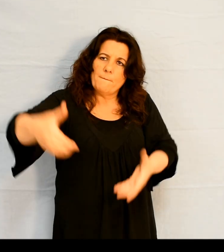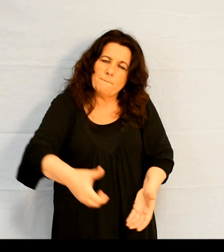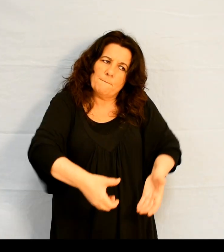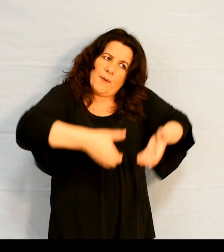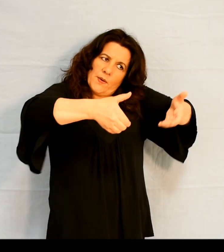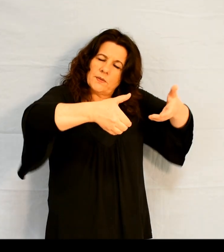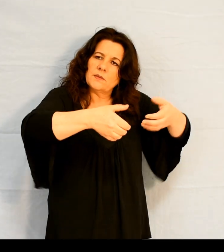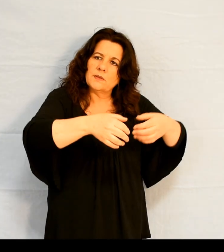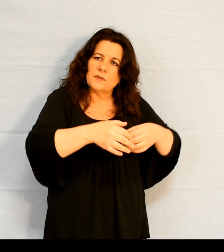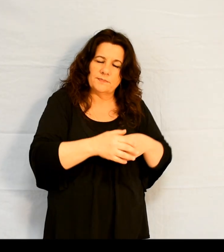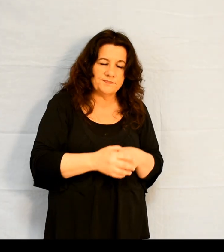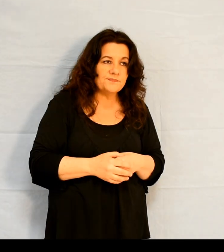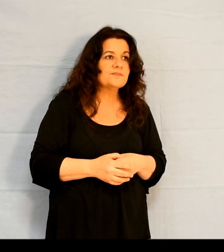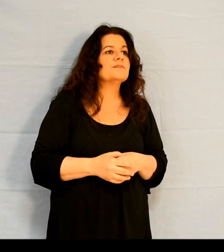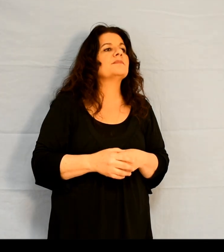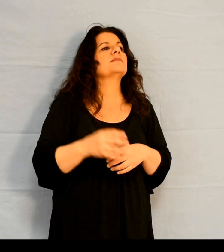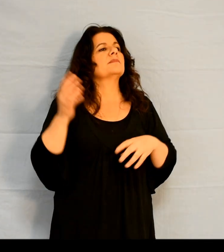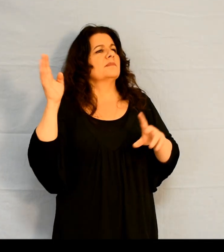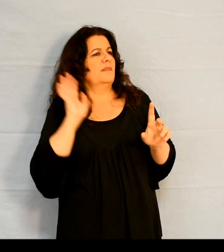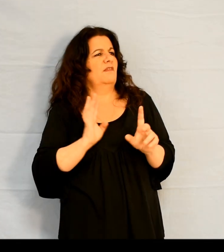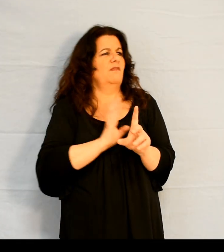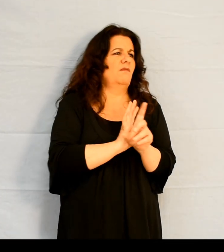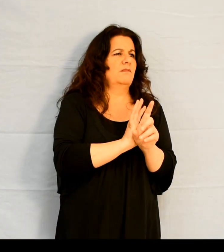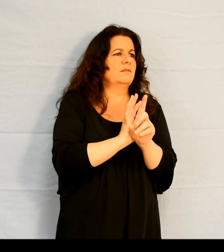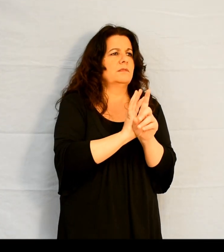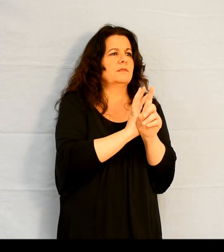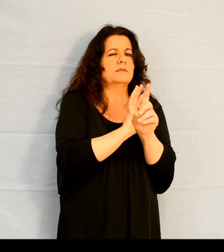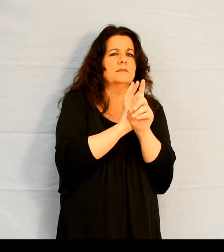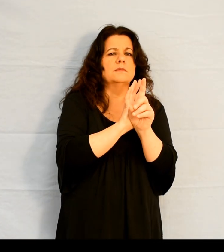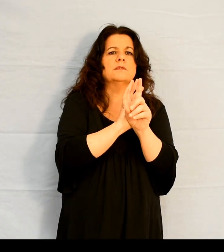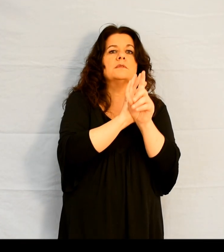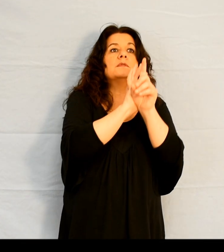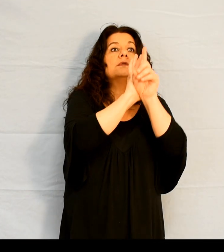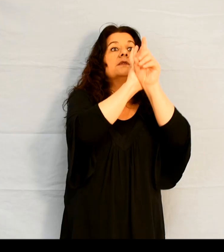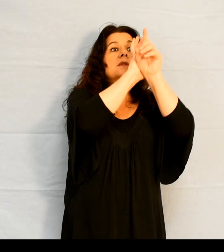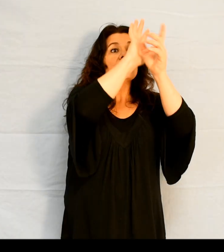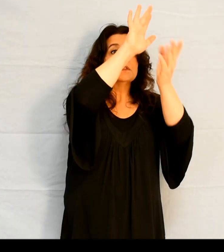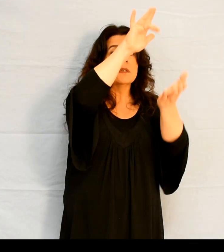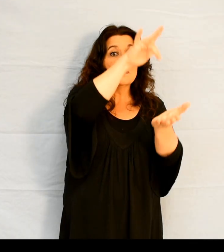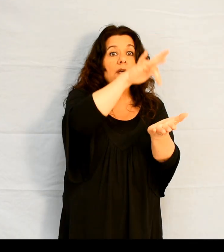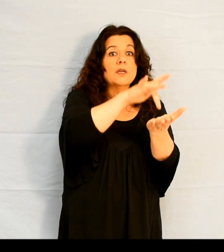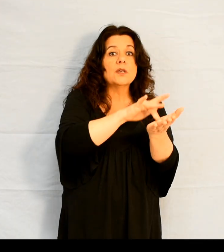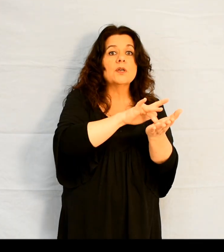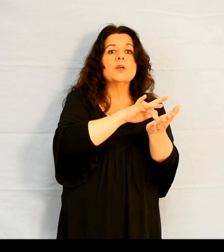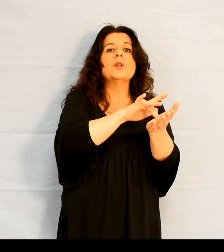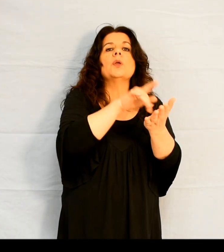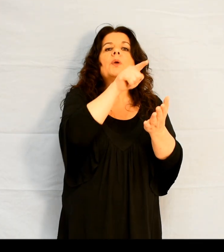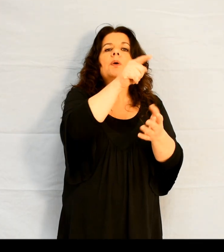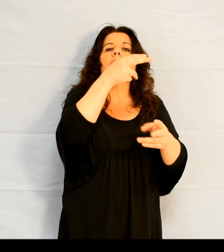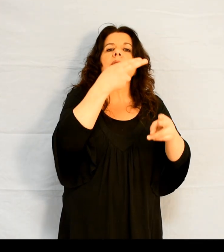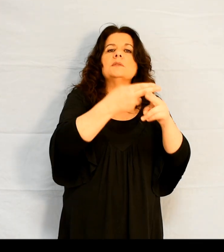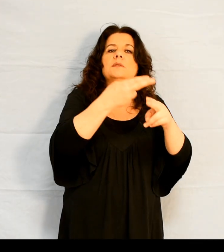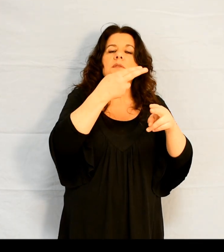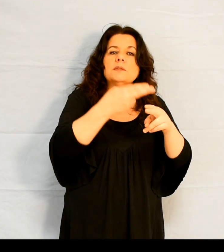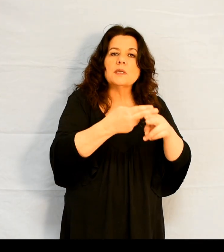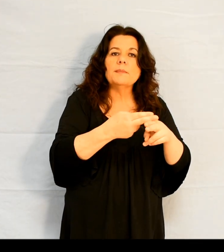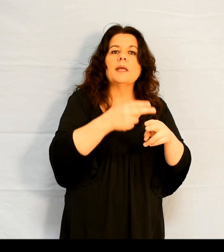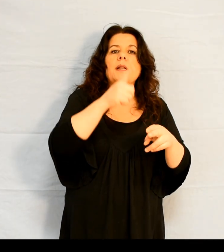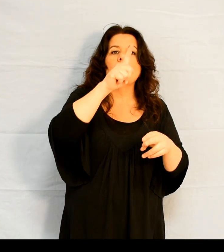Arrivé au lieu dit du Golgotha, c'est-à-dire lieu du crâne ou calvaire,